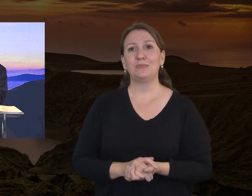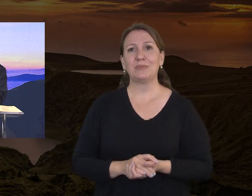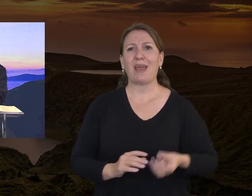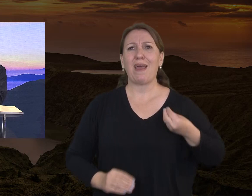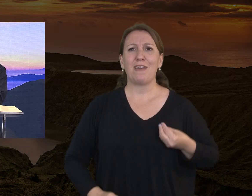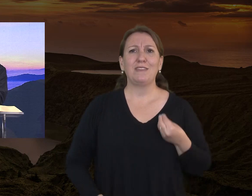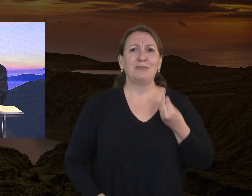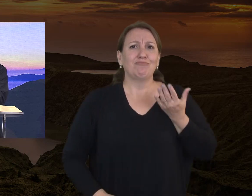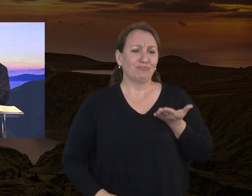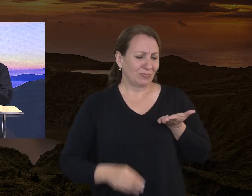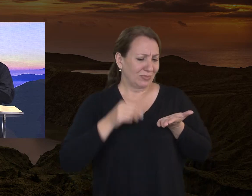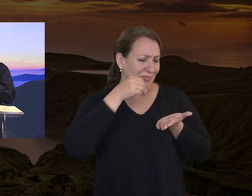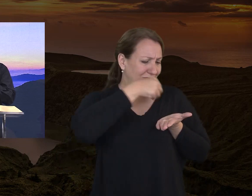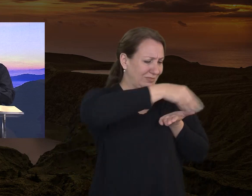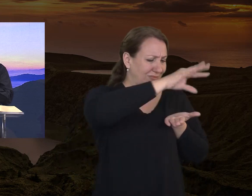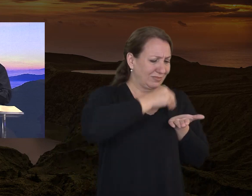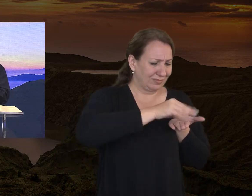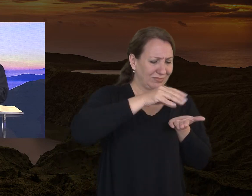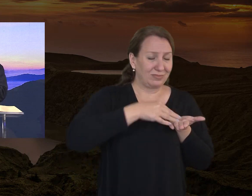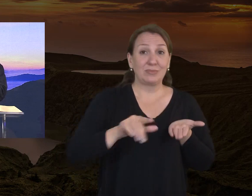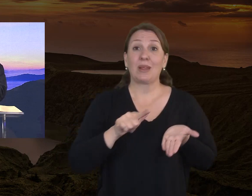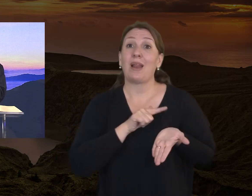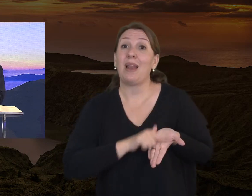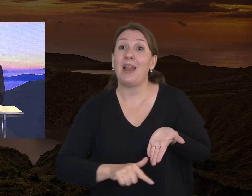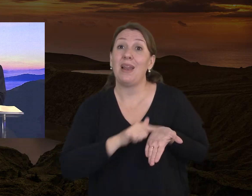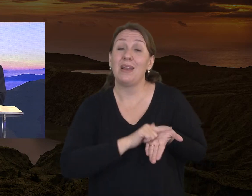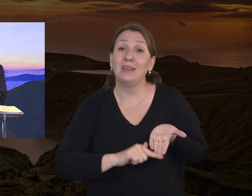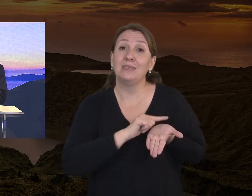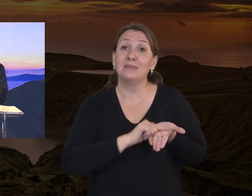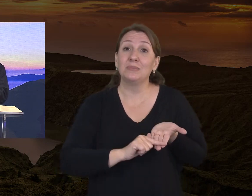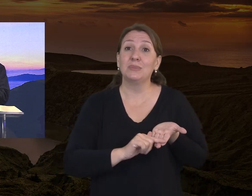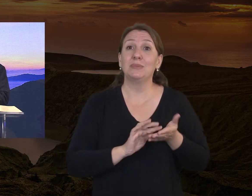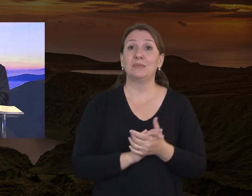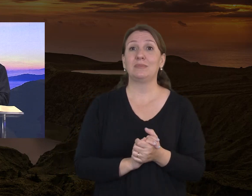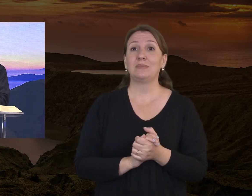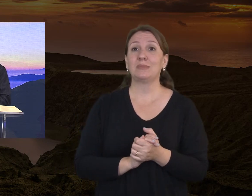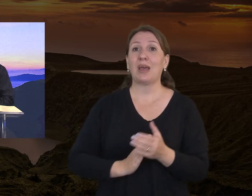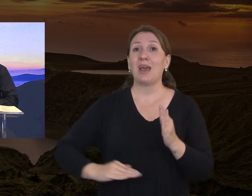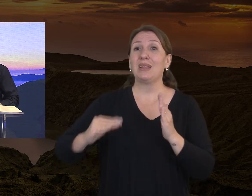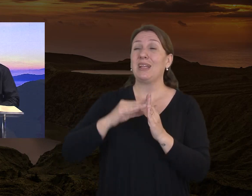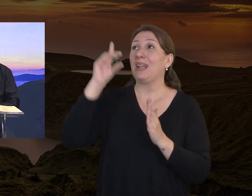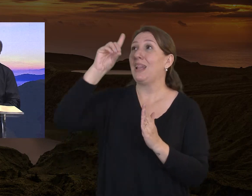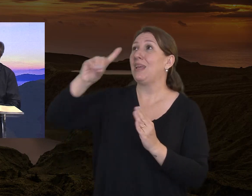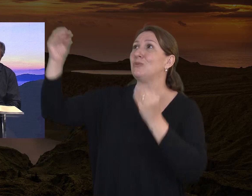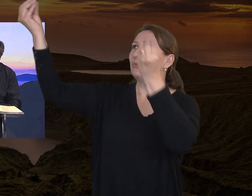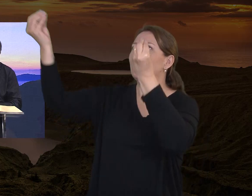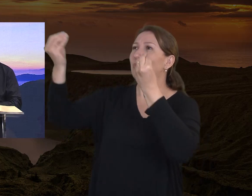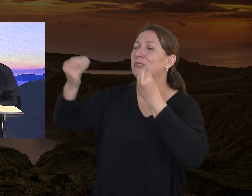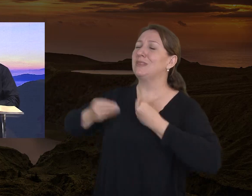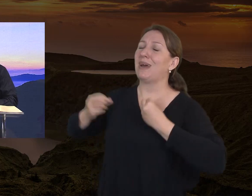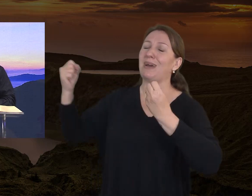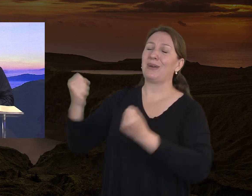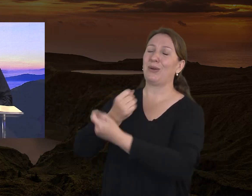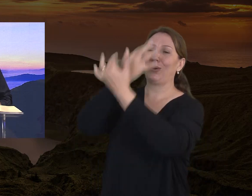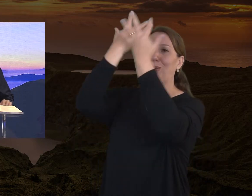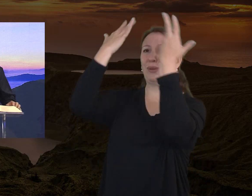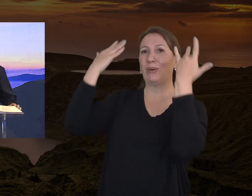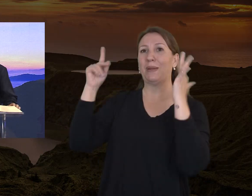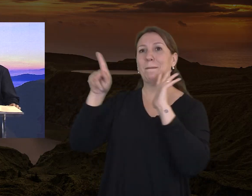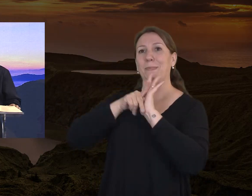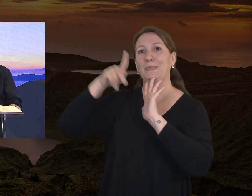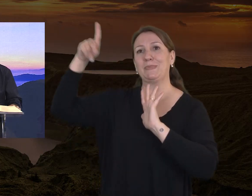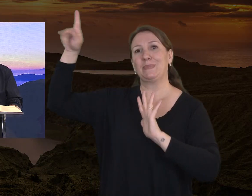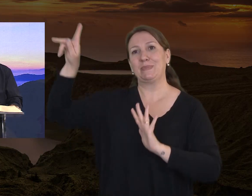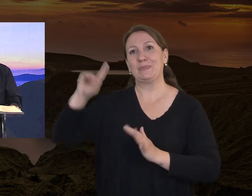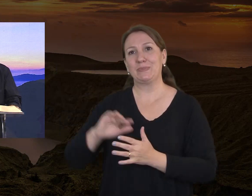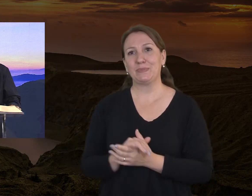tudo que não é Deus, e está nos glorificando com a sua própria glória. Então, voltando para Romanos 8,